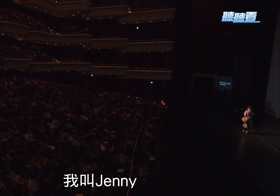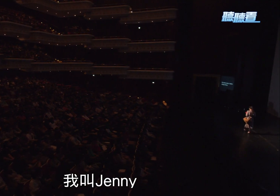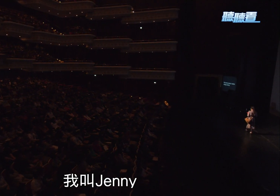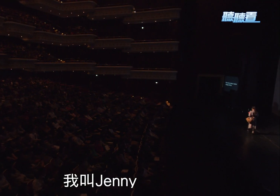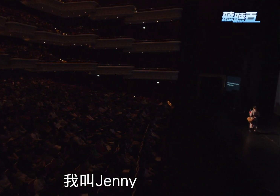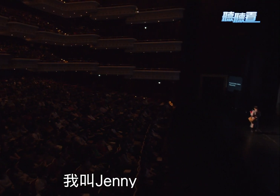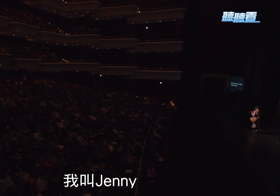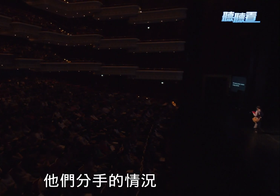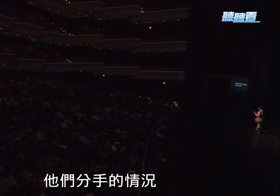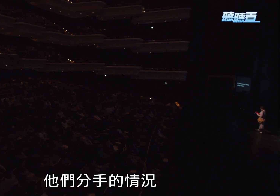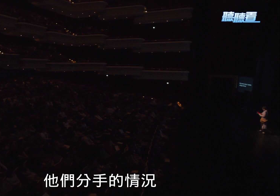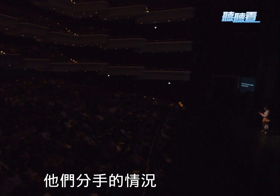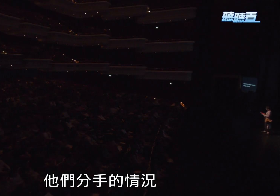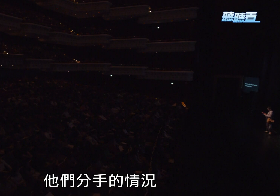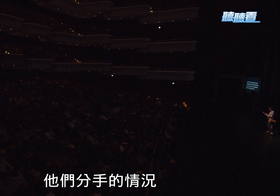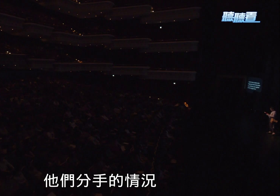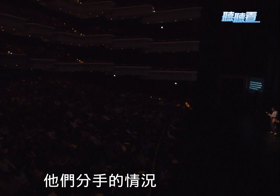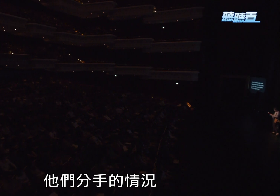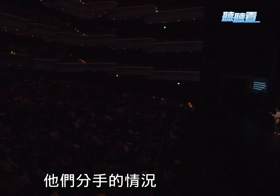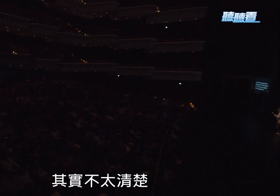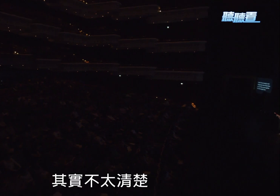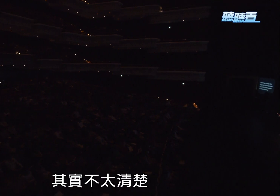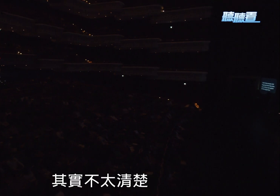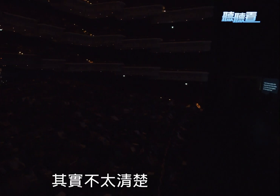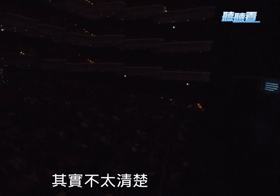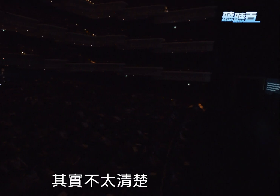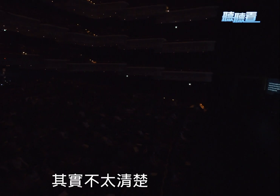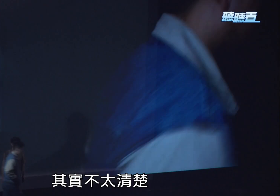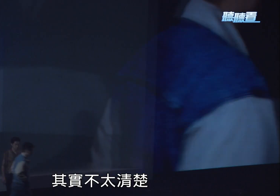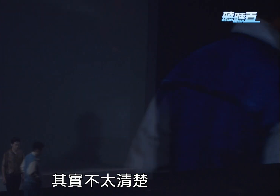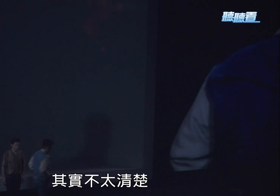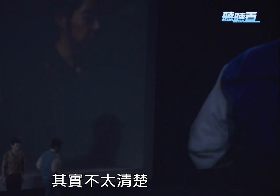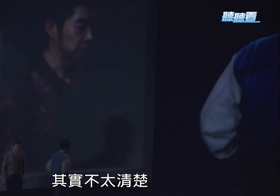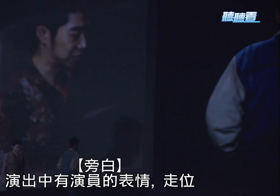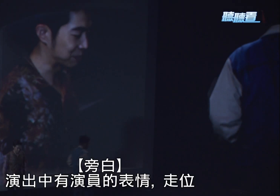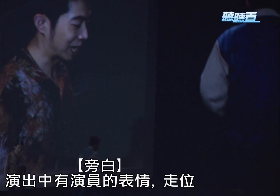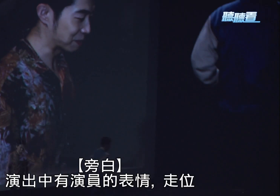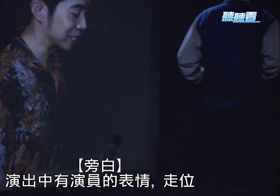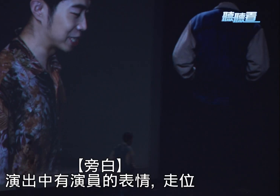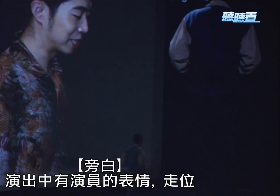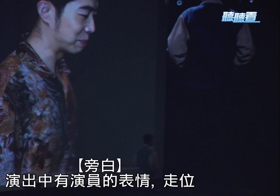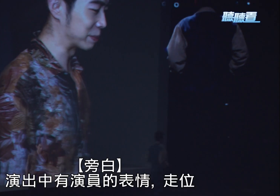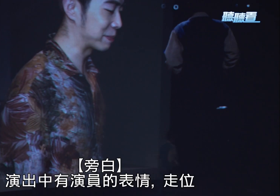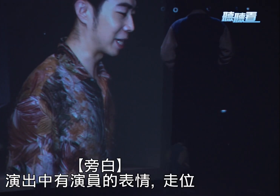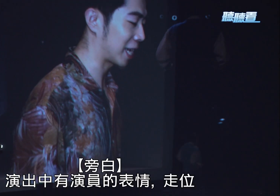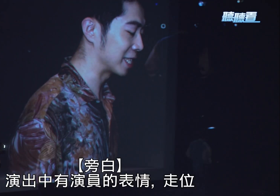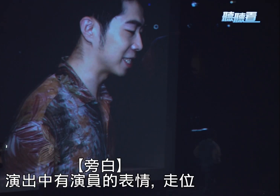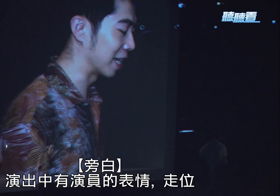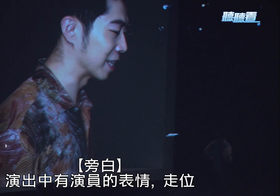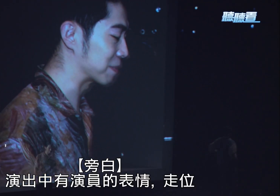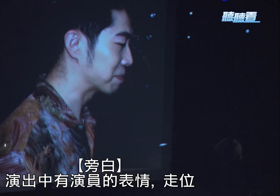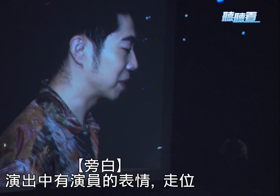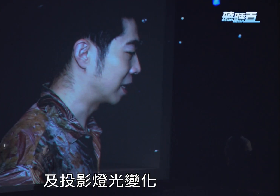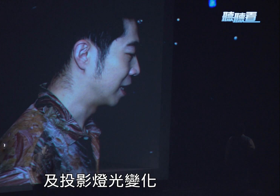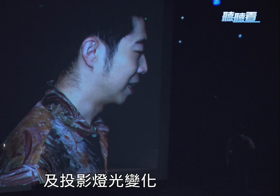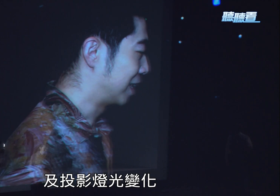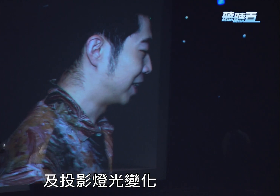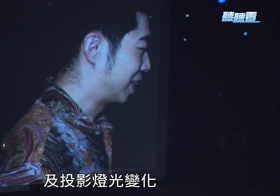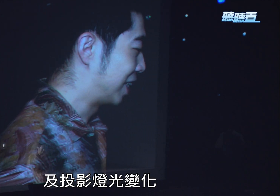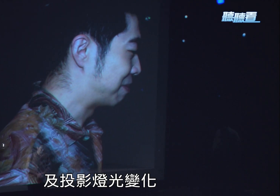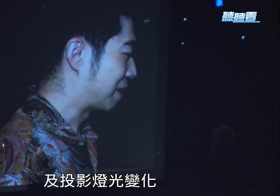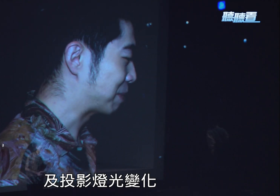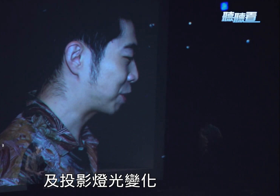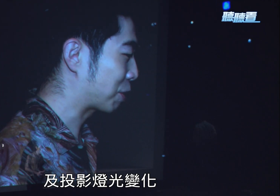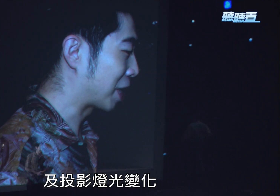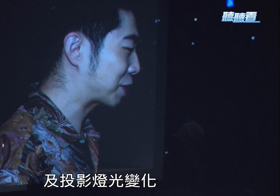里。 分手的情况其实不太清楚。 演出中有演员的表情、走位及投